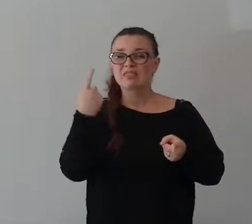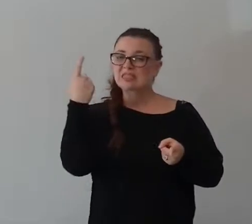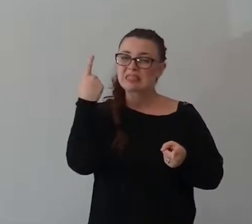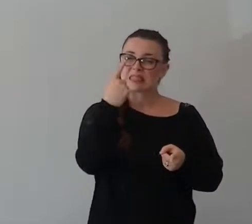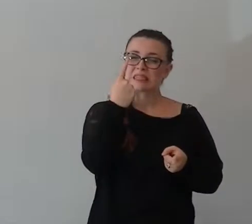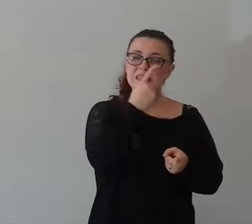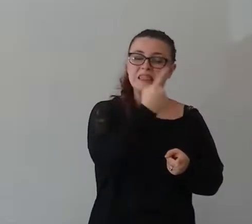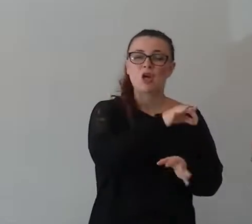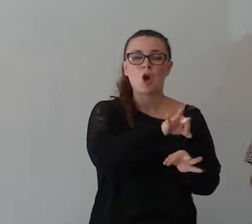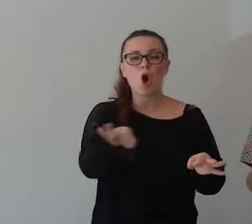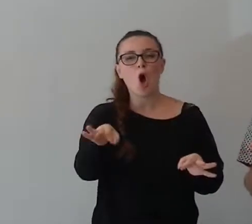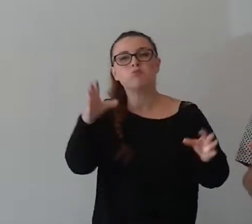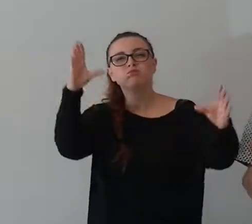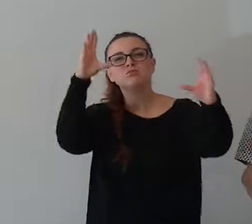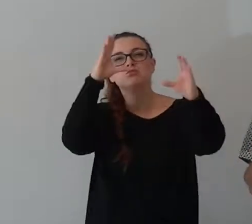tua vita,